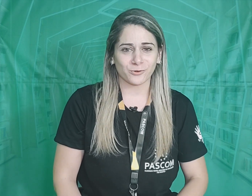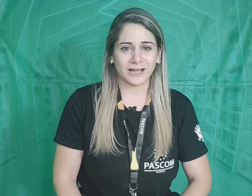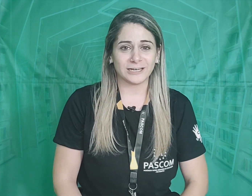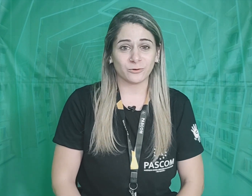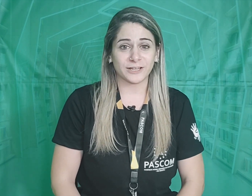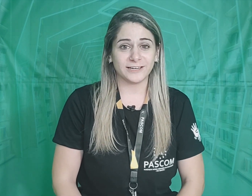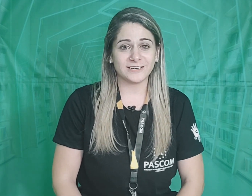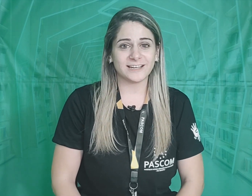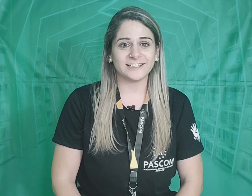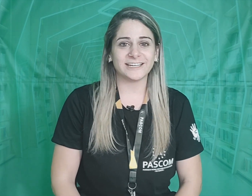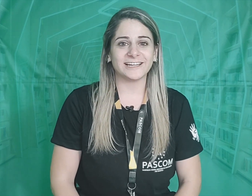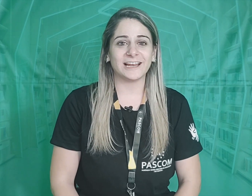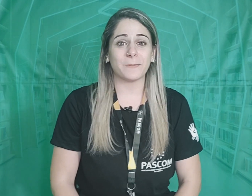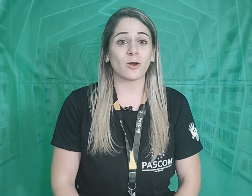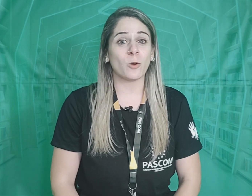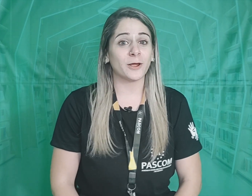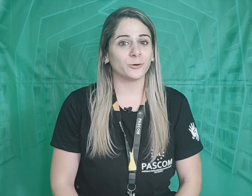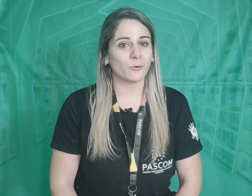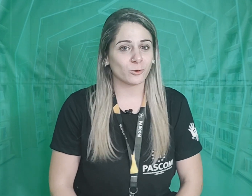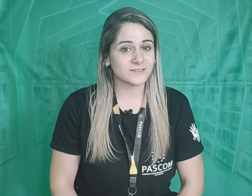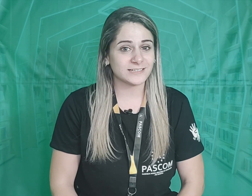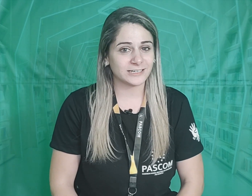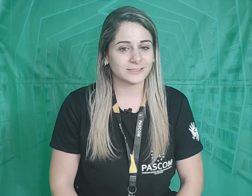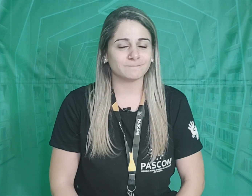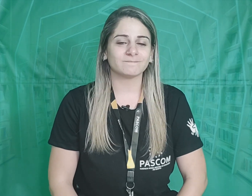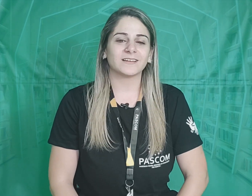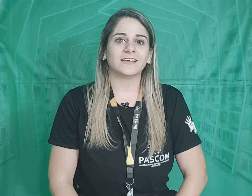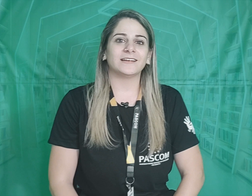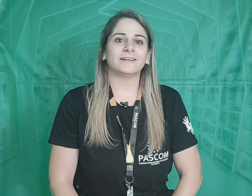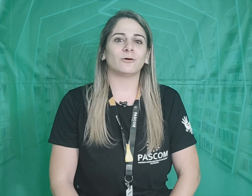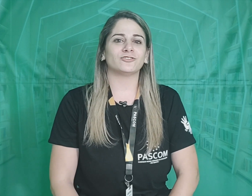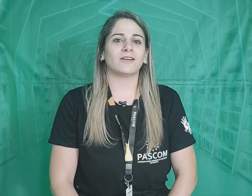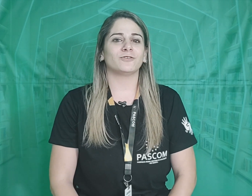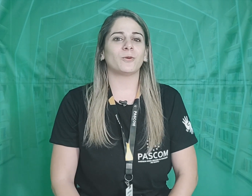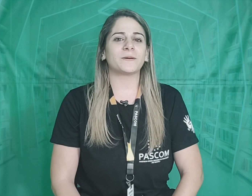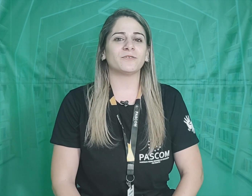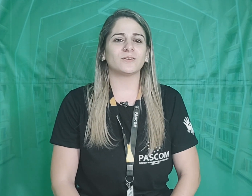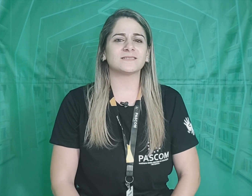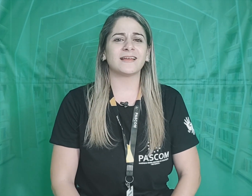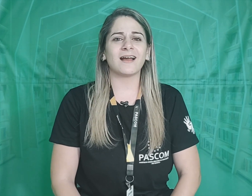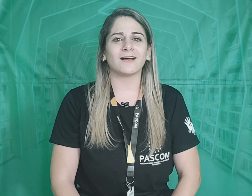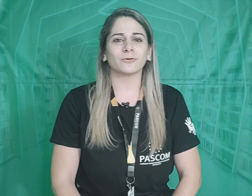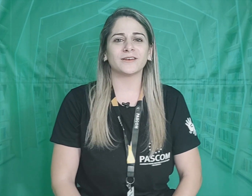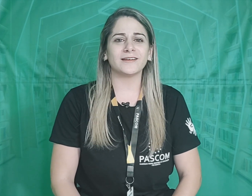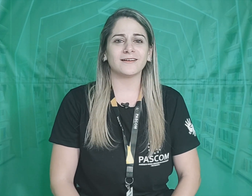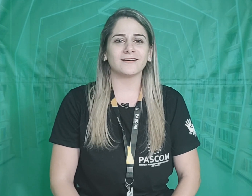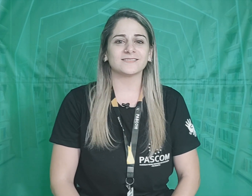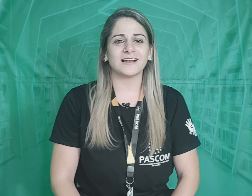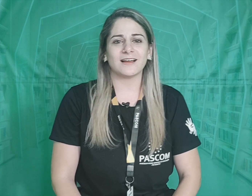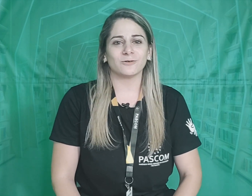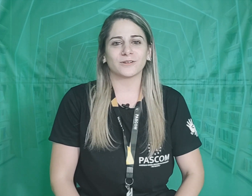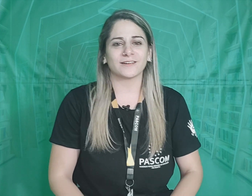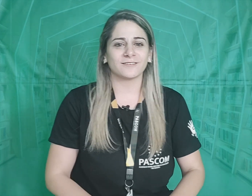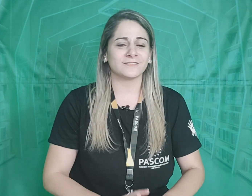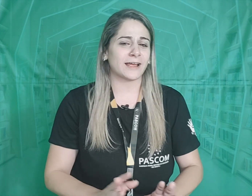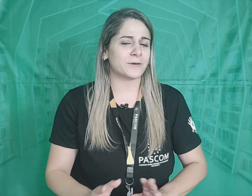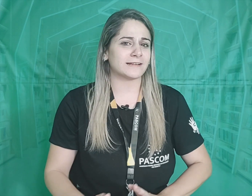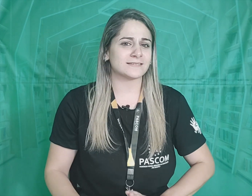que o Galileu queria e aí ele marcou uma reunião com a Luciana e onde ela virou para mim e falou assim, eu queria que eu interpretasse